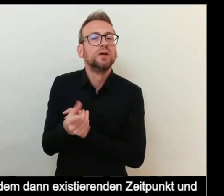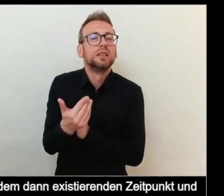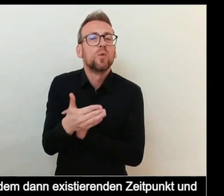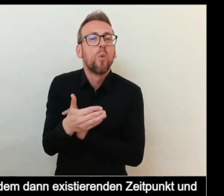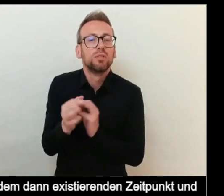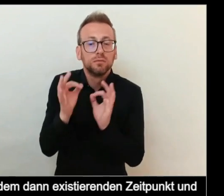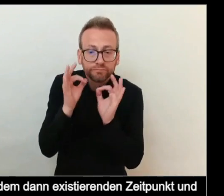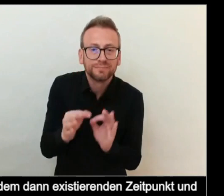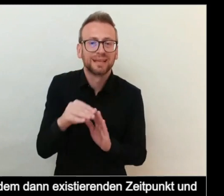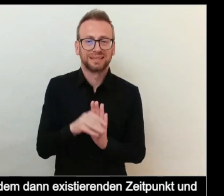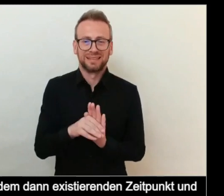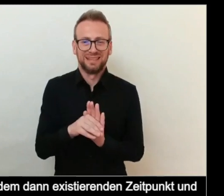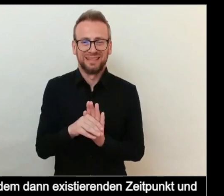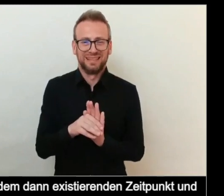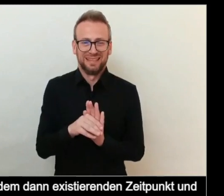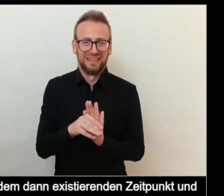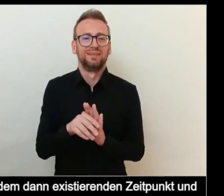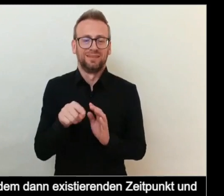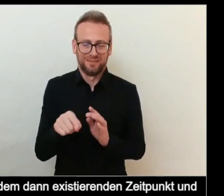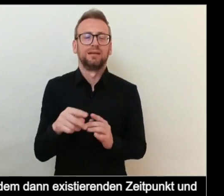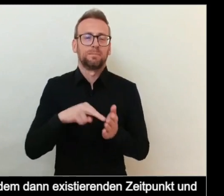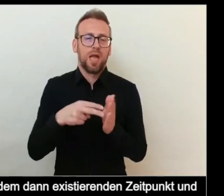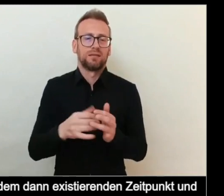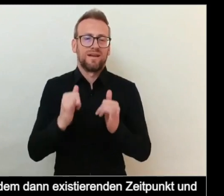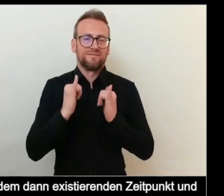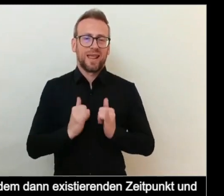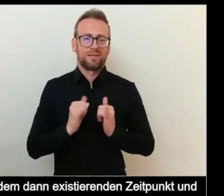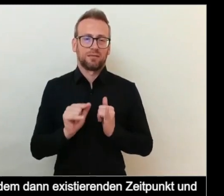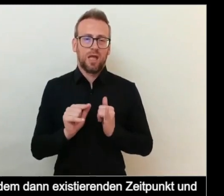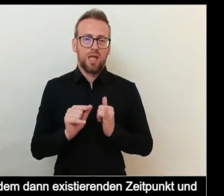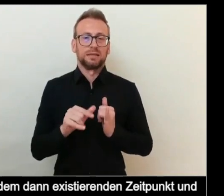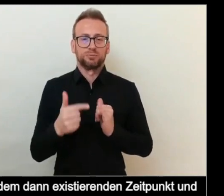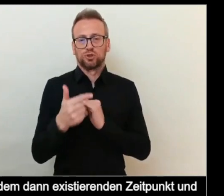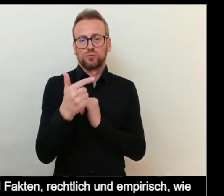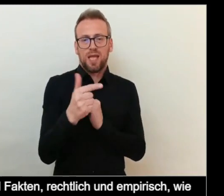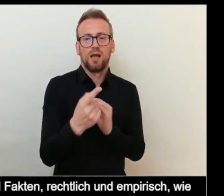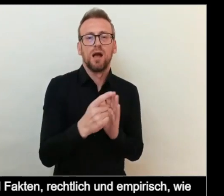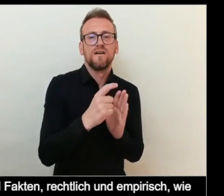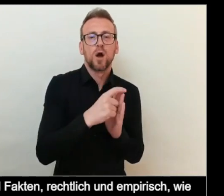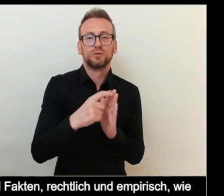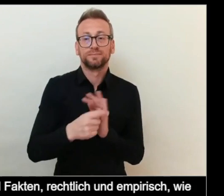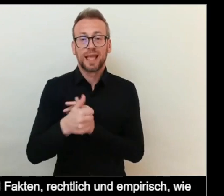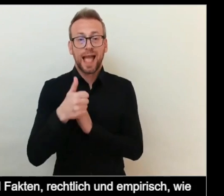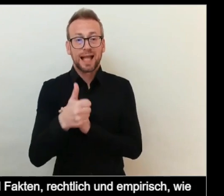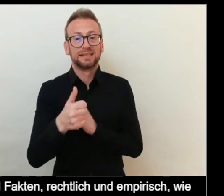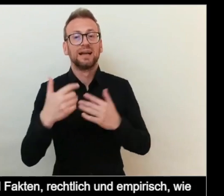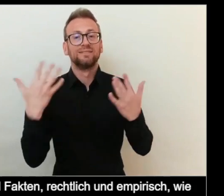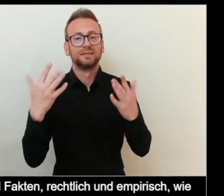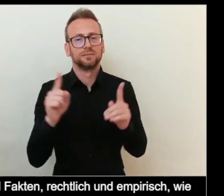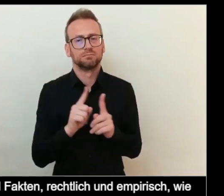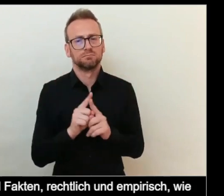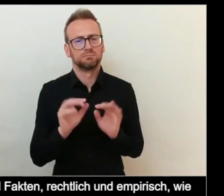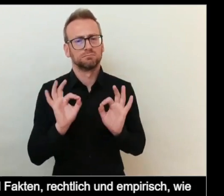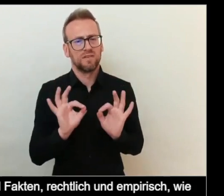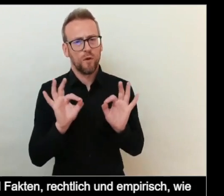das wäre da notwendig, extra getroffen werden. Daran sieht man schon, wie schwierig das ist, weil wir diese landkreisscharfen Abgrenzungen ja in den